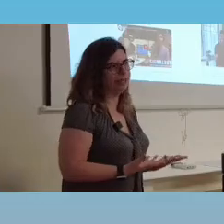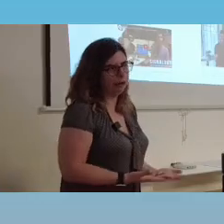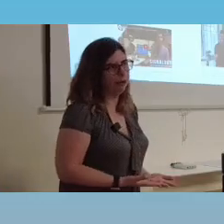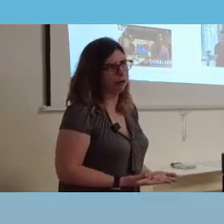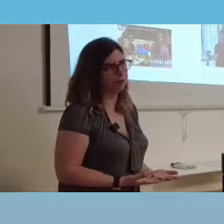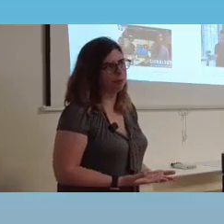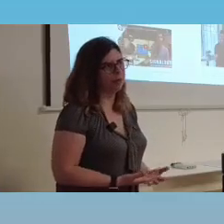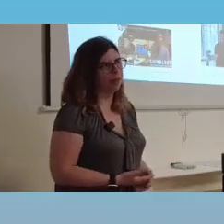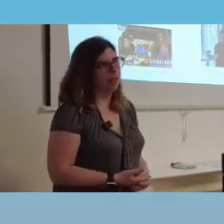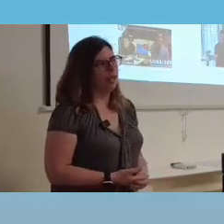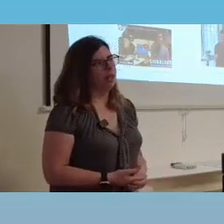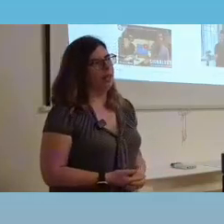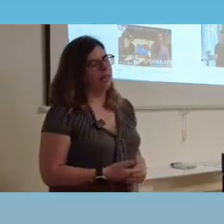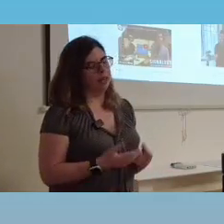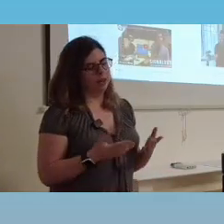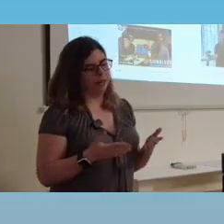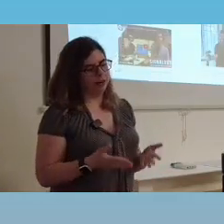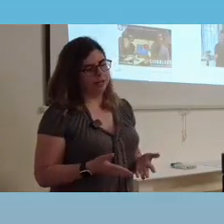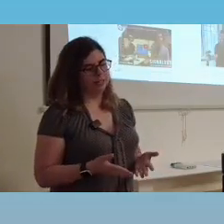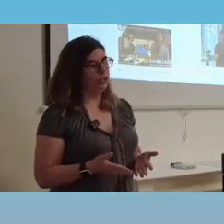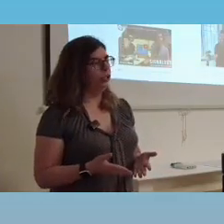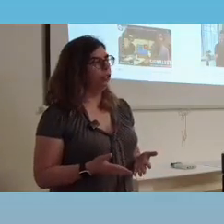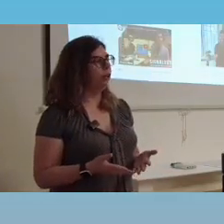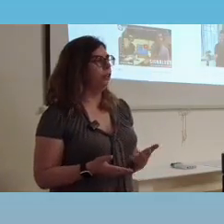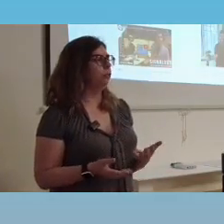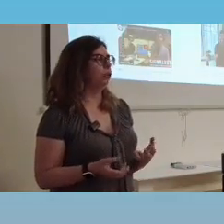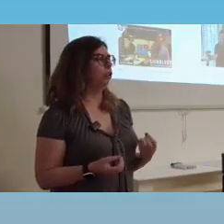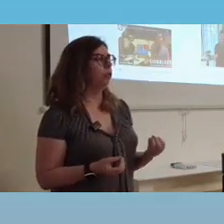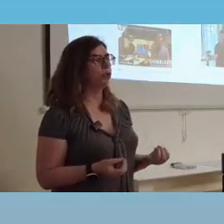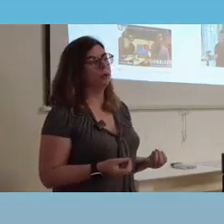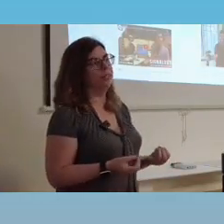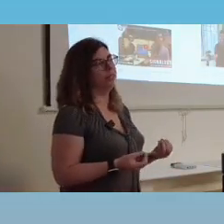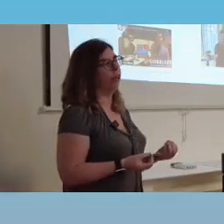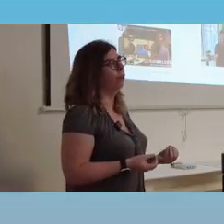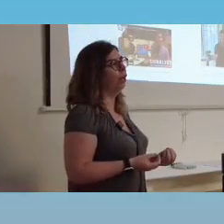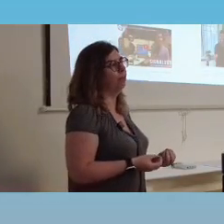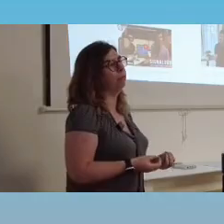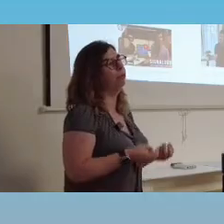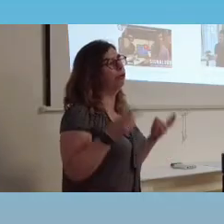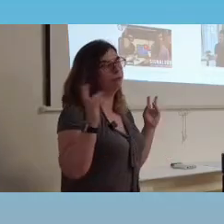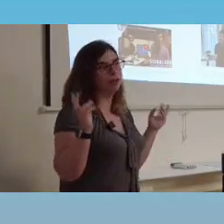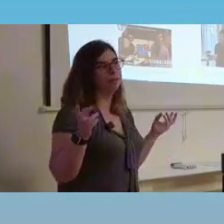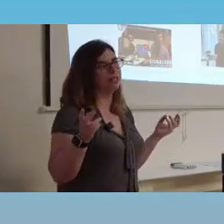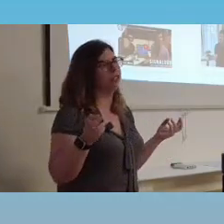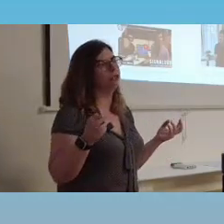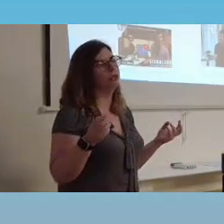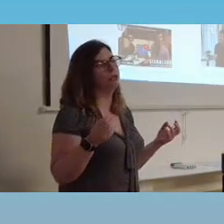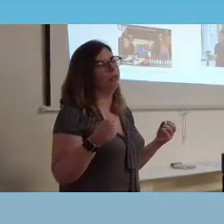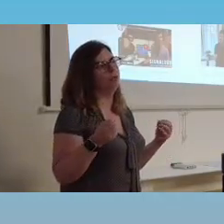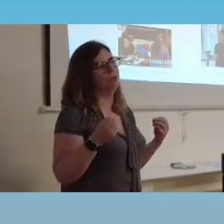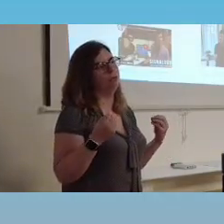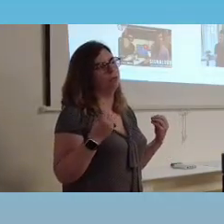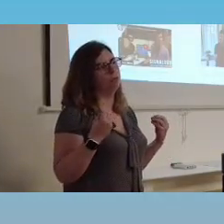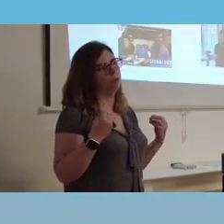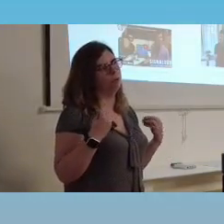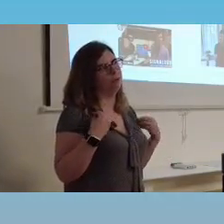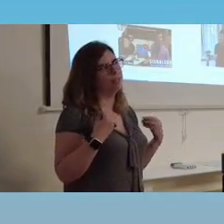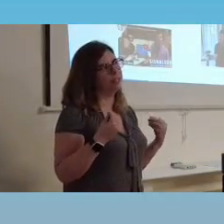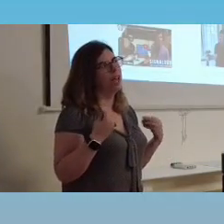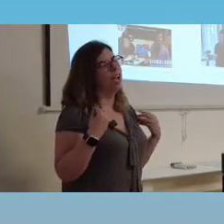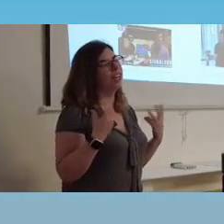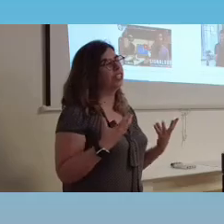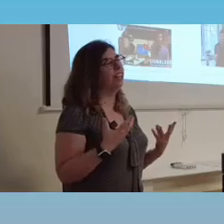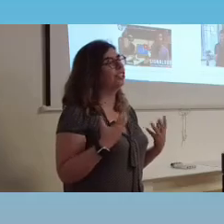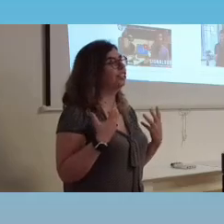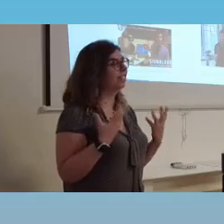tellement ridicule. Et les étudiants, ils ont juste construit ces hants-là pour le fun, parce qu'ils ont fait